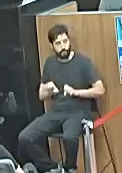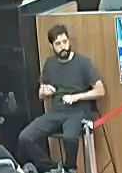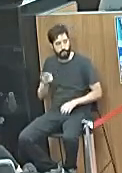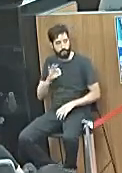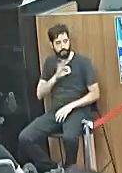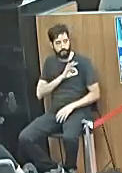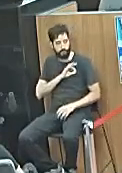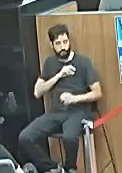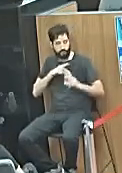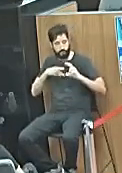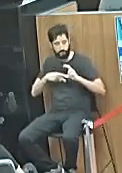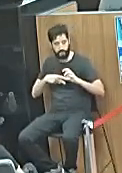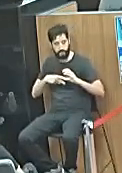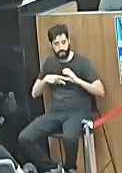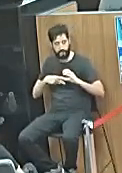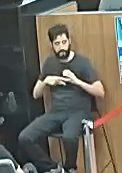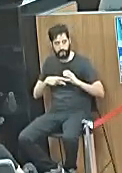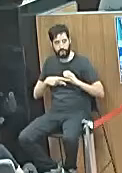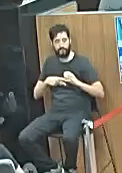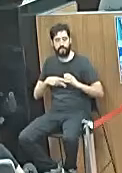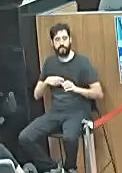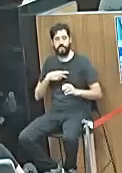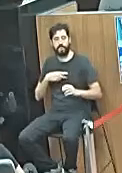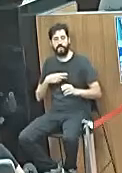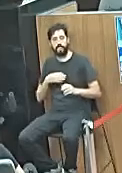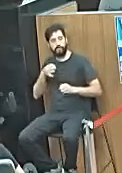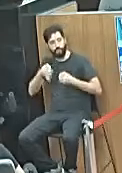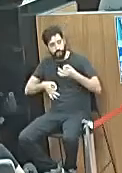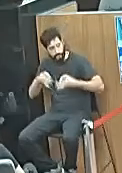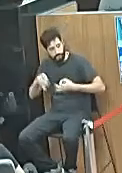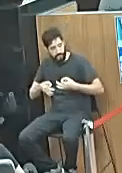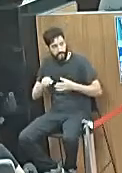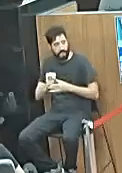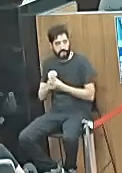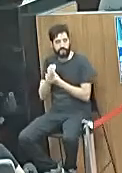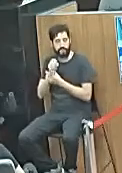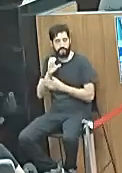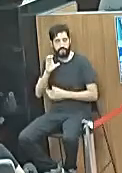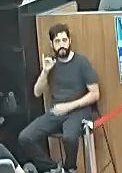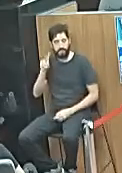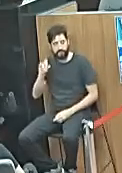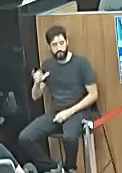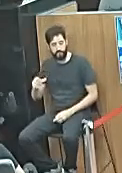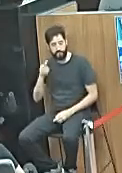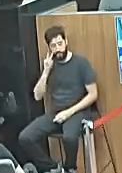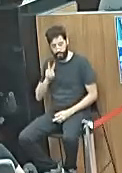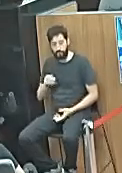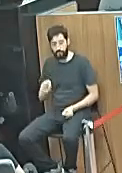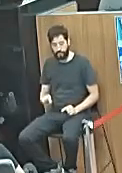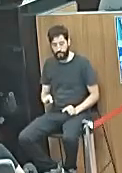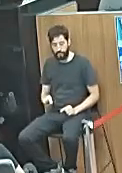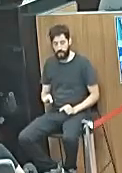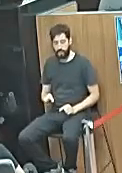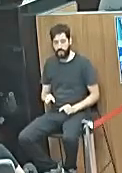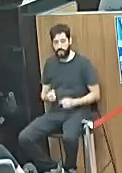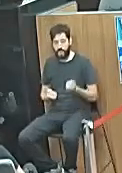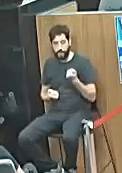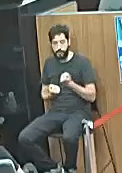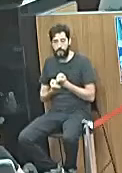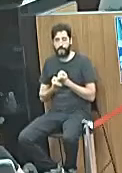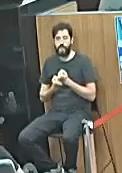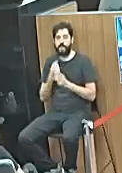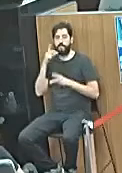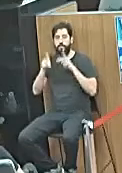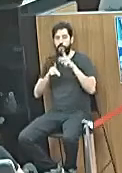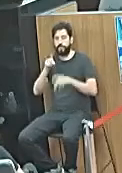das polícias ostensivas e judiciário e da defesa civil vimos através deste apoiar a demanda da população de são